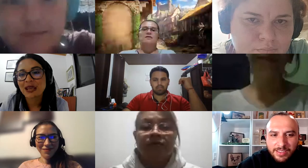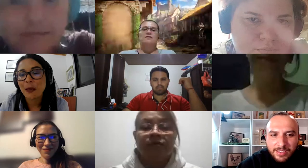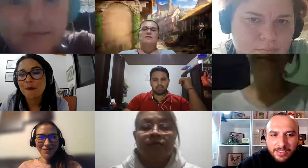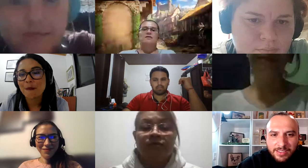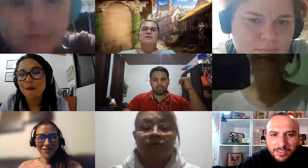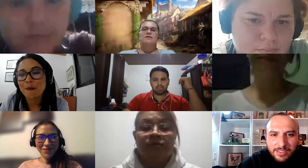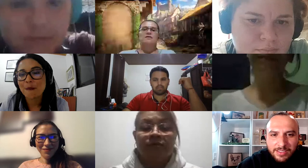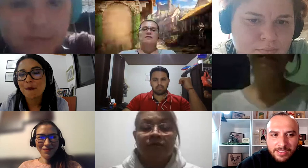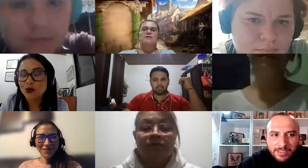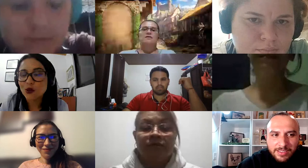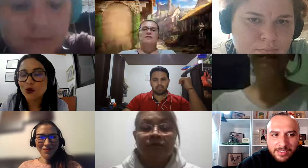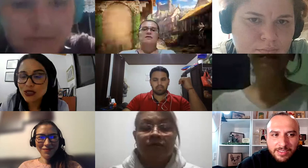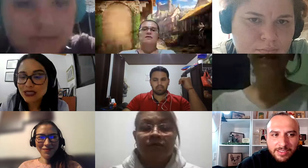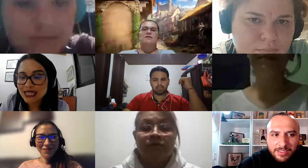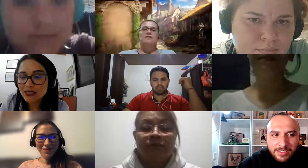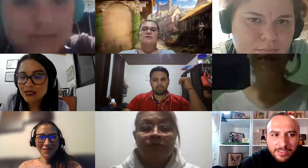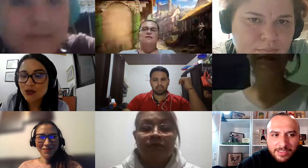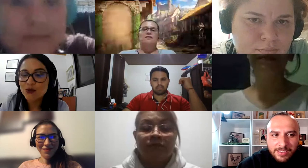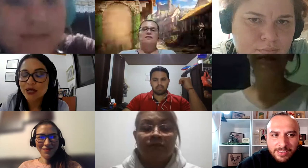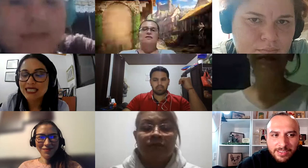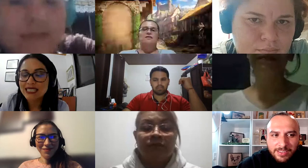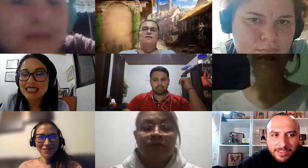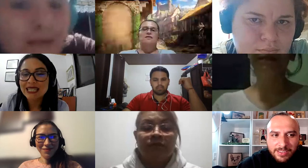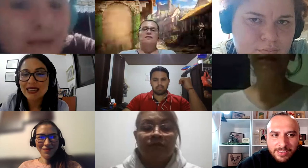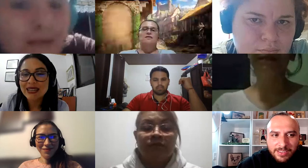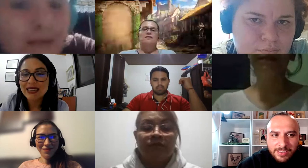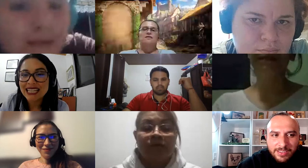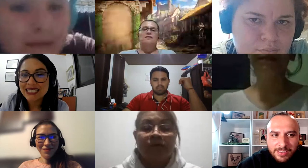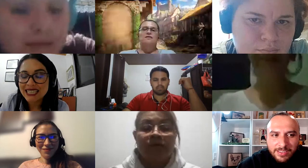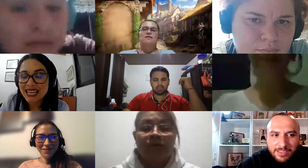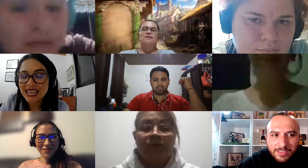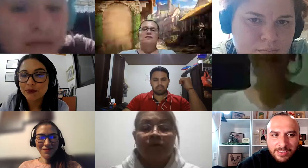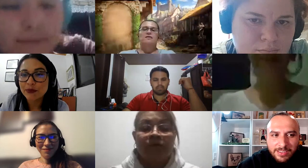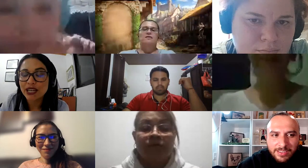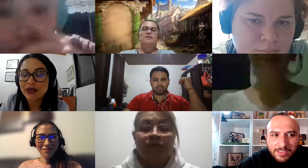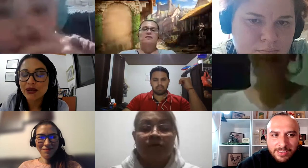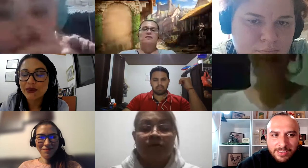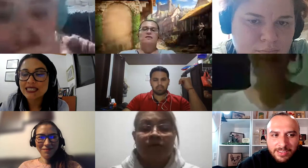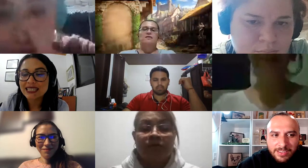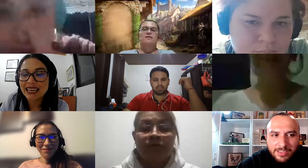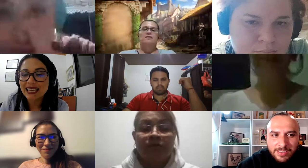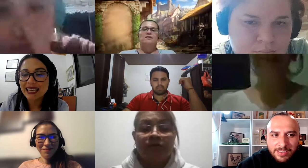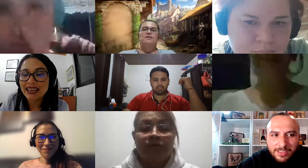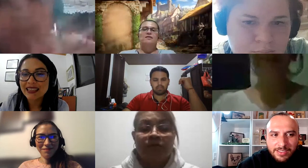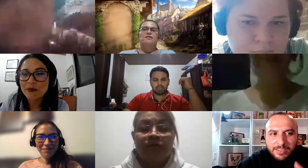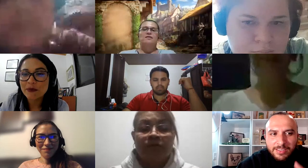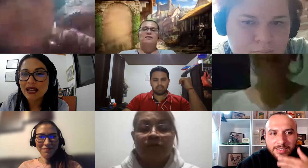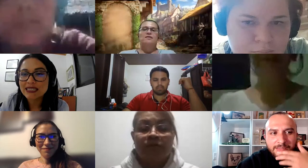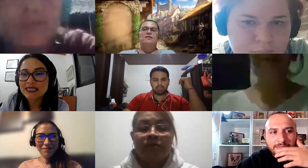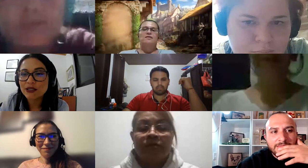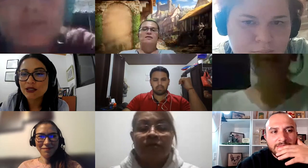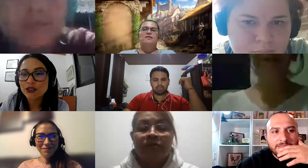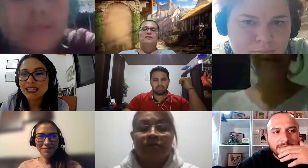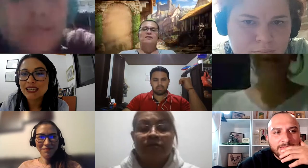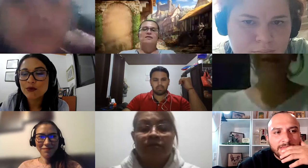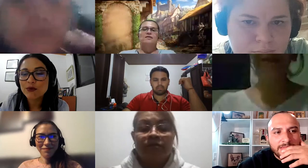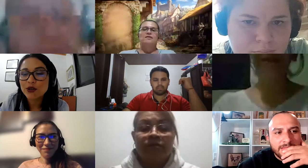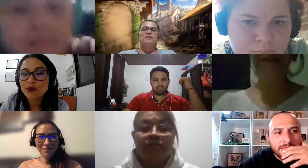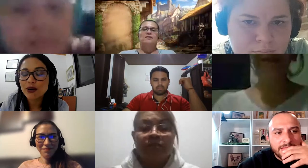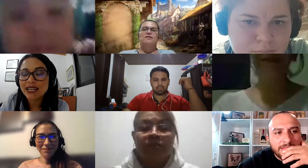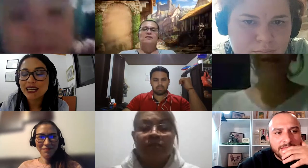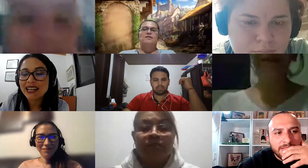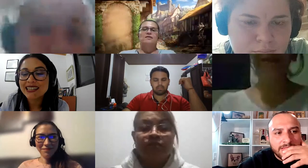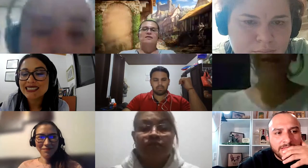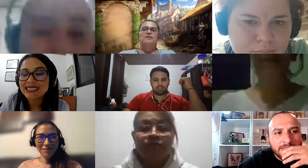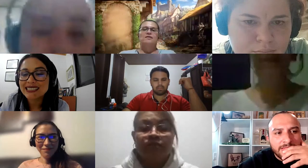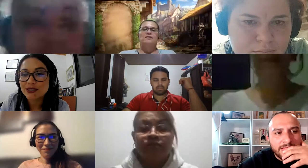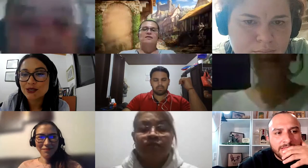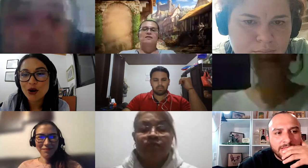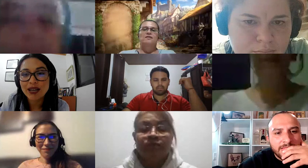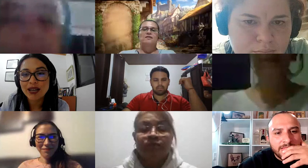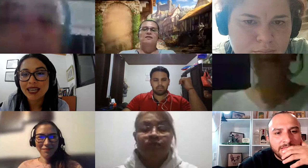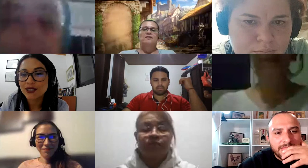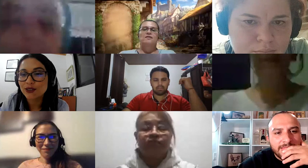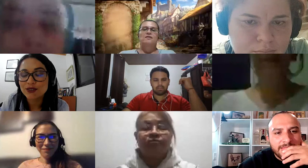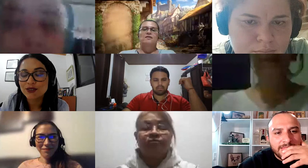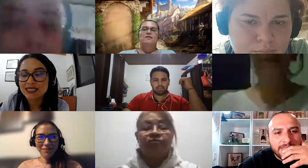Melanie. Melanie, si gustas, nos puedes escribir en el chat porque vieras que además no tienes muy buena recepción,